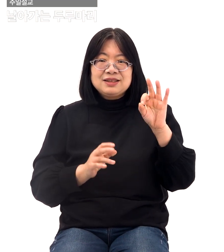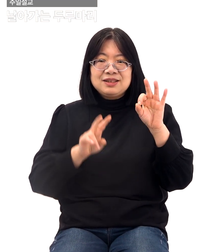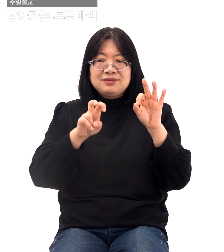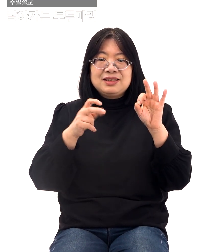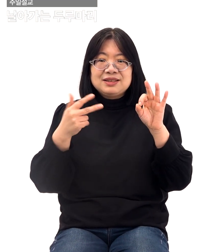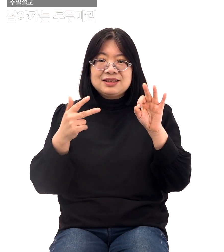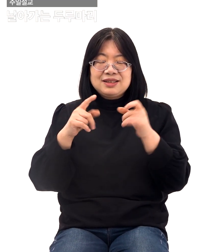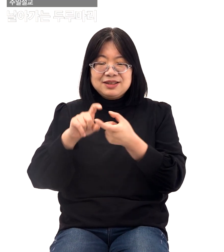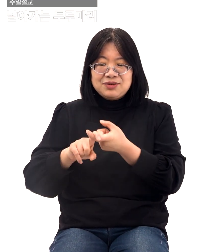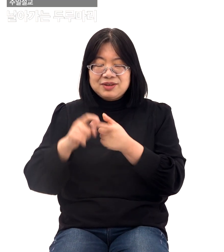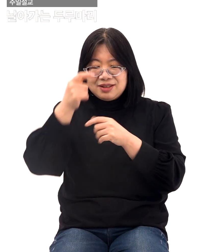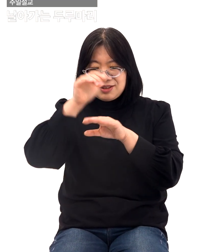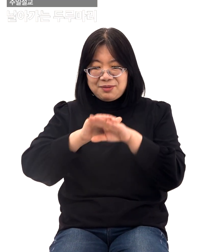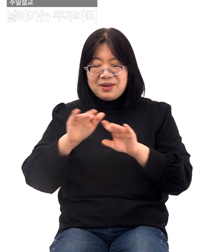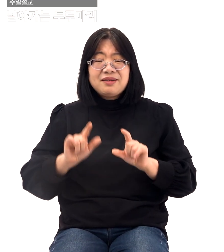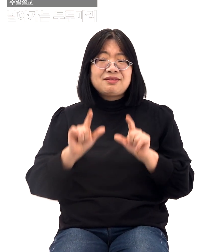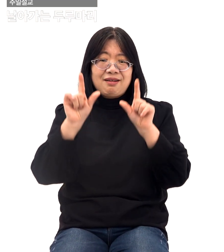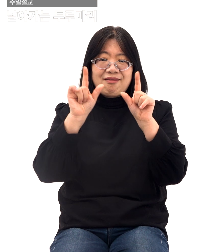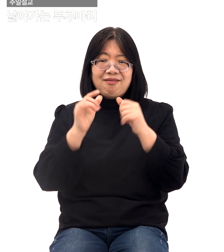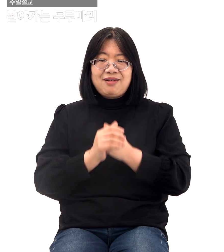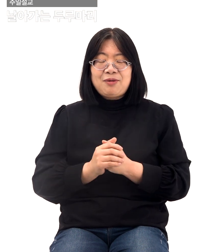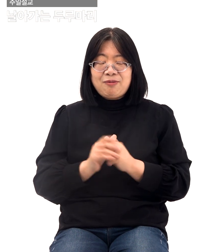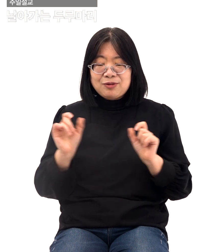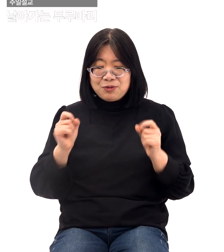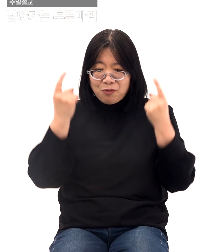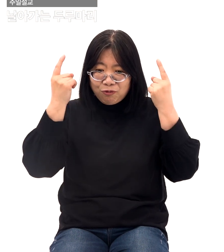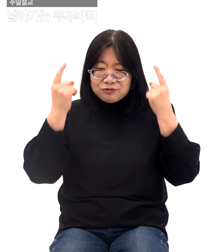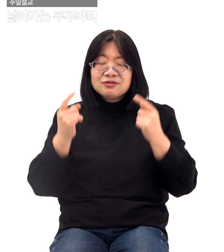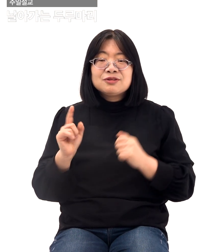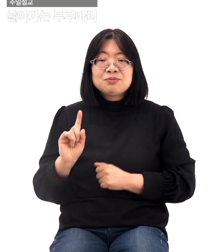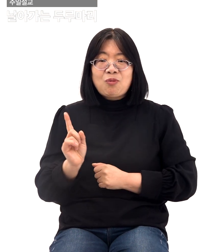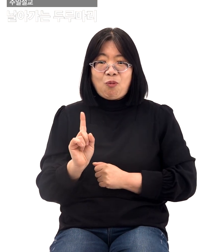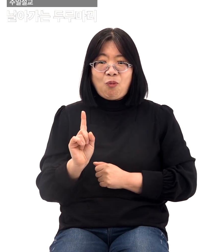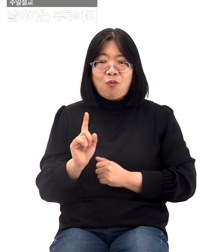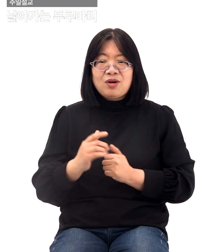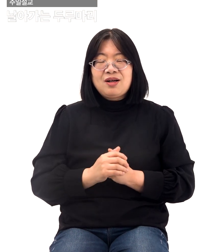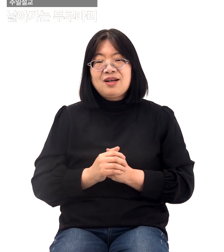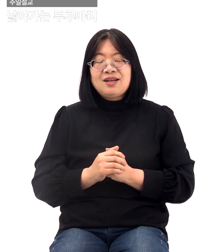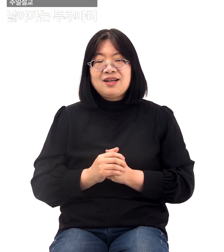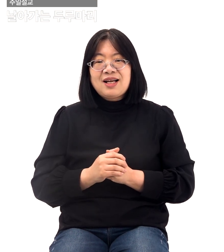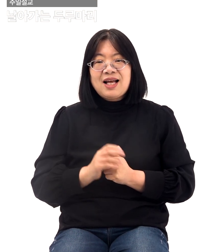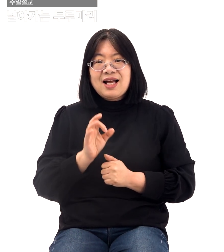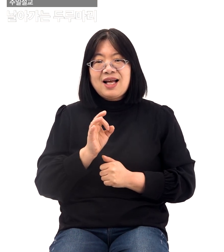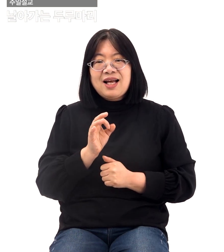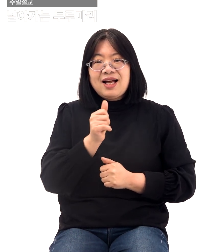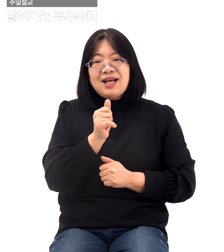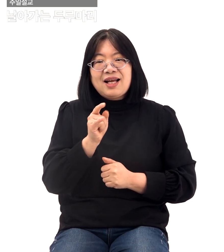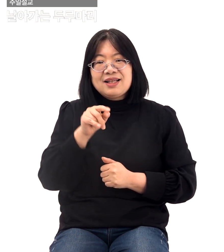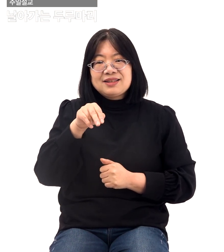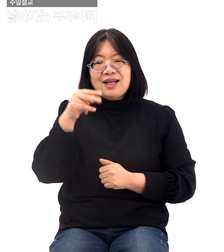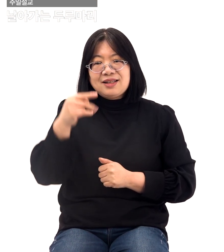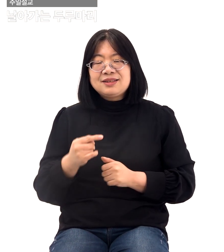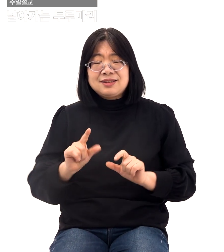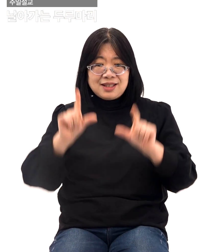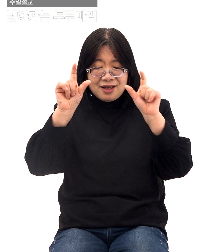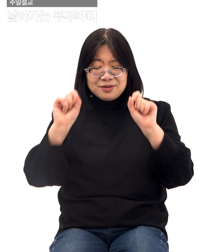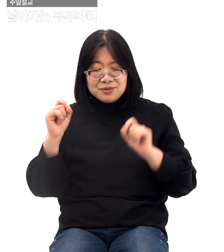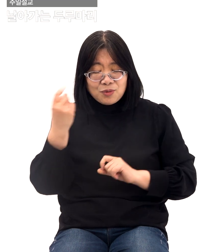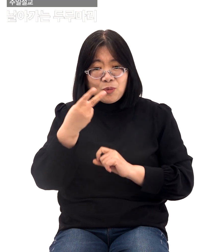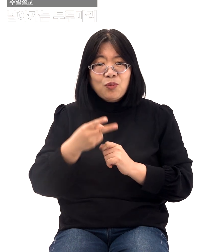12.7 연합예배의 날이에요. 동시에 오늘이 무슨 날이에요? 헤세드의 날이에요.